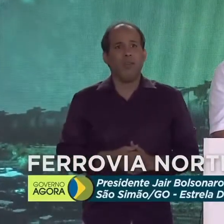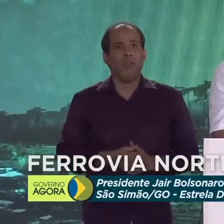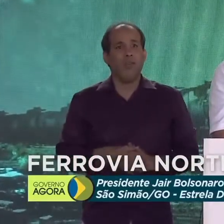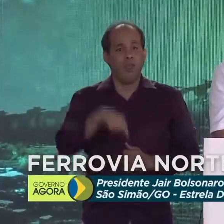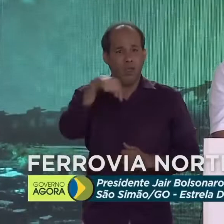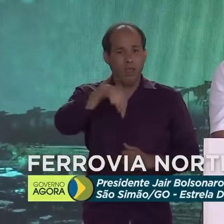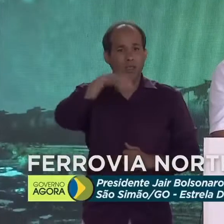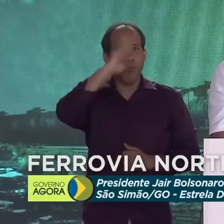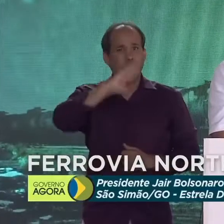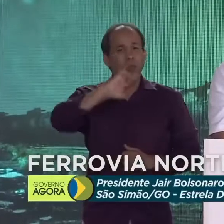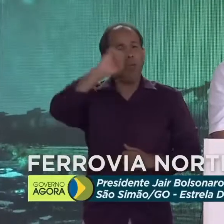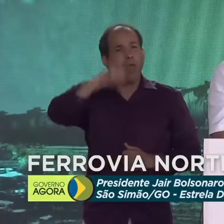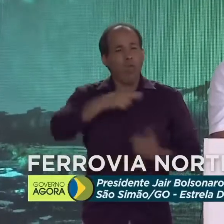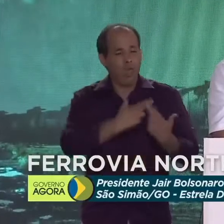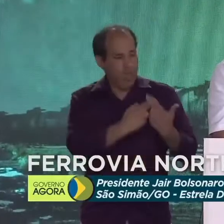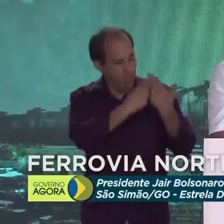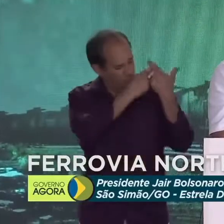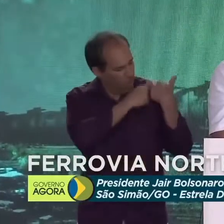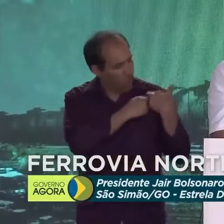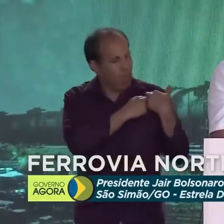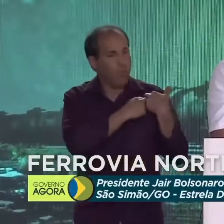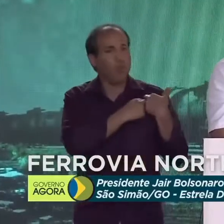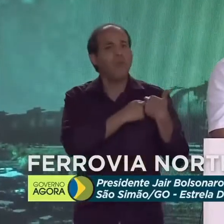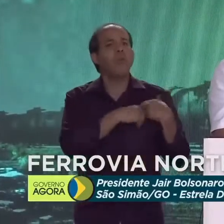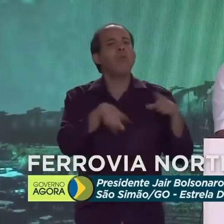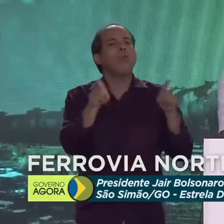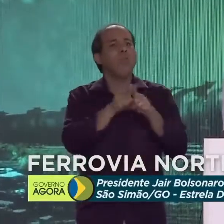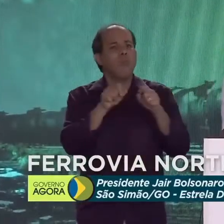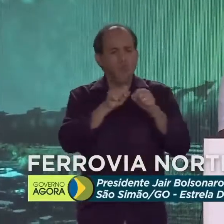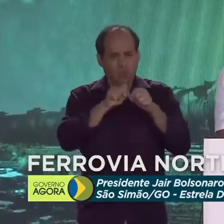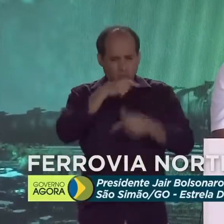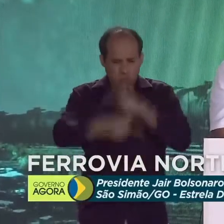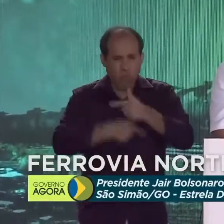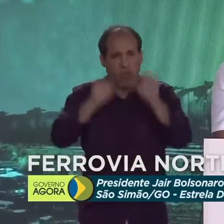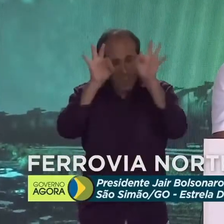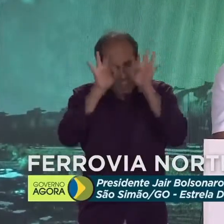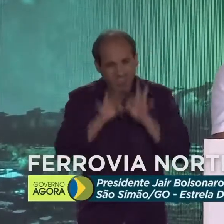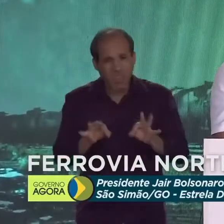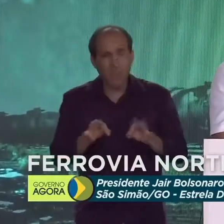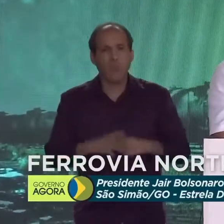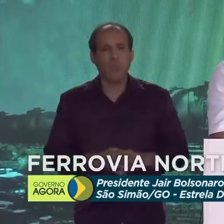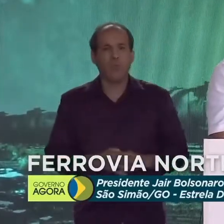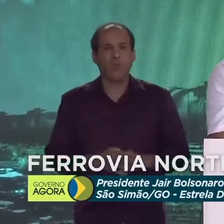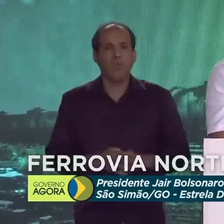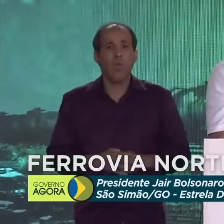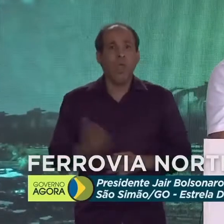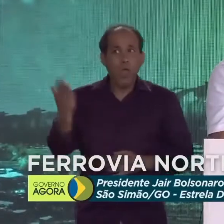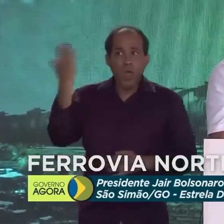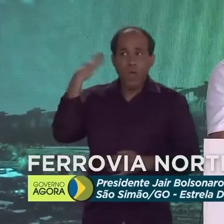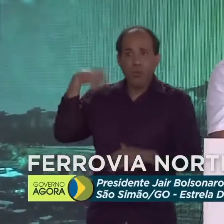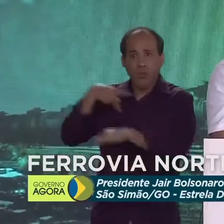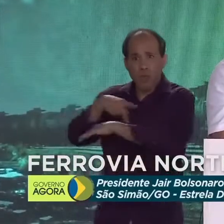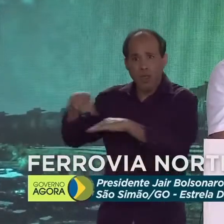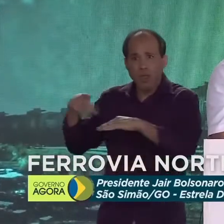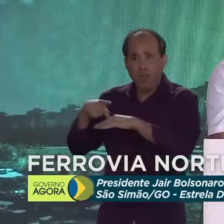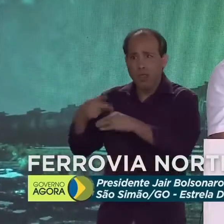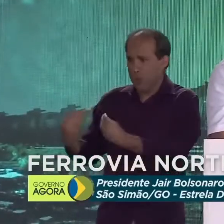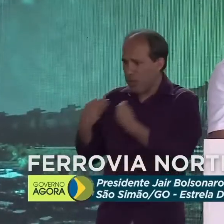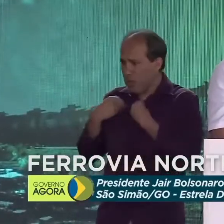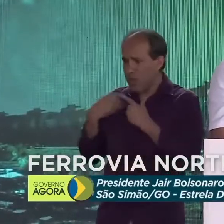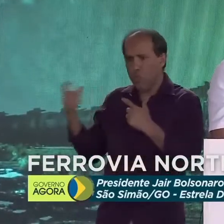Somos responsáveis, estamos fazendo o que é certo. Herdei um país com uma dívida